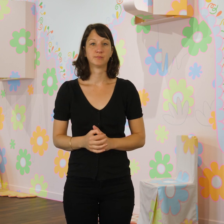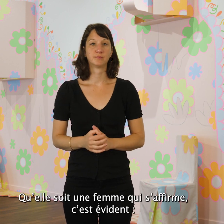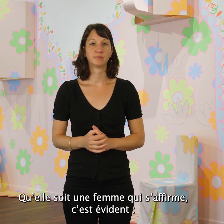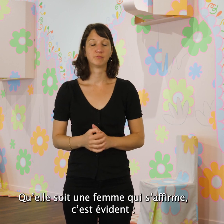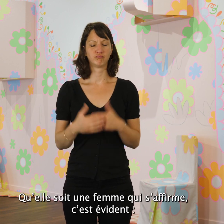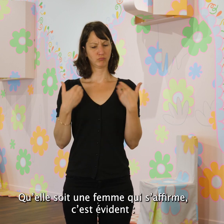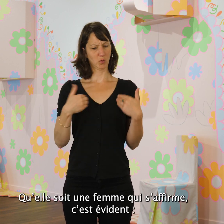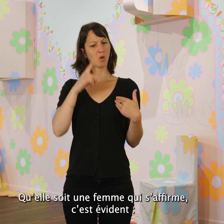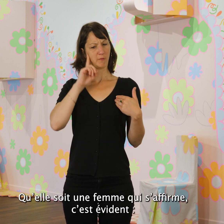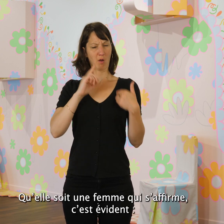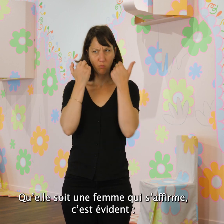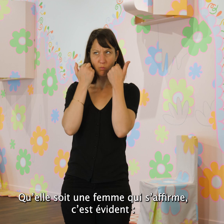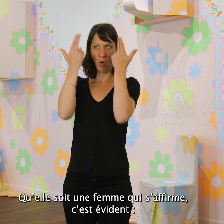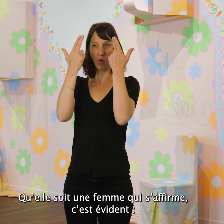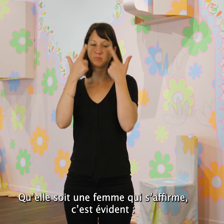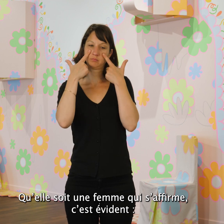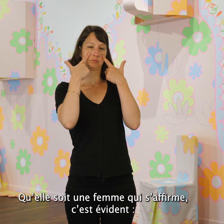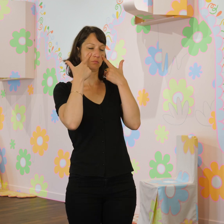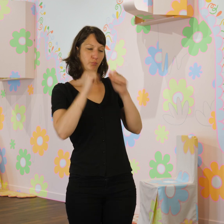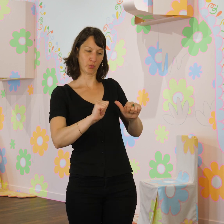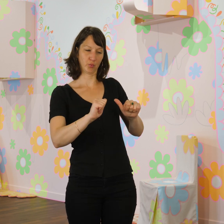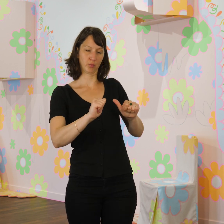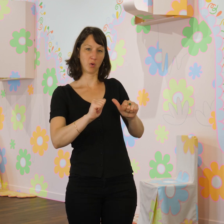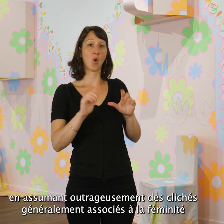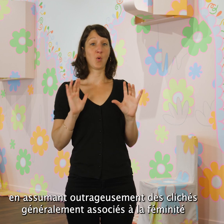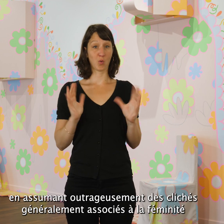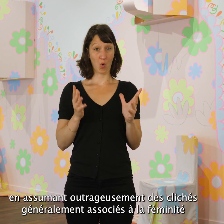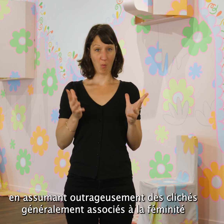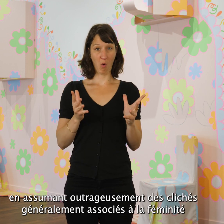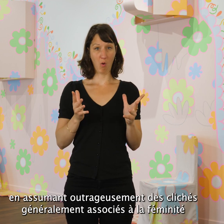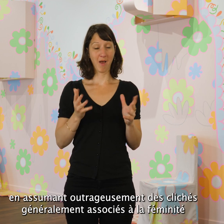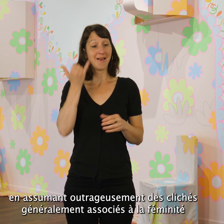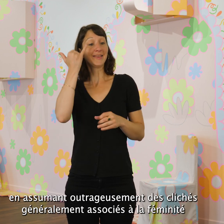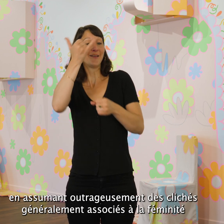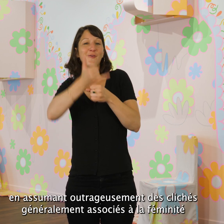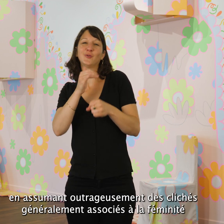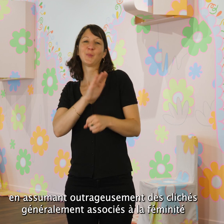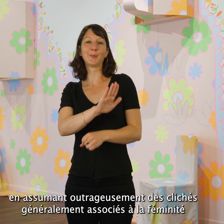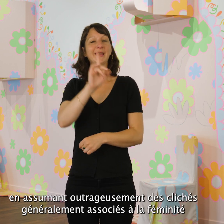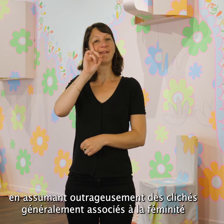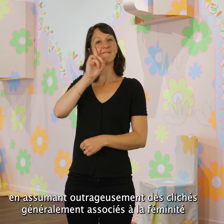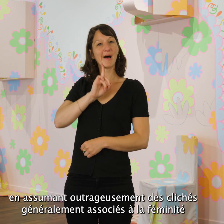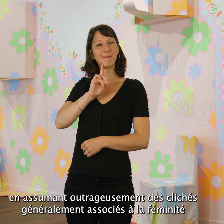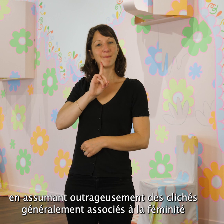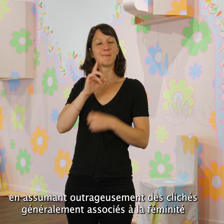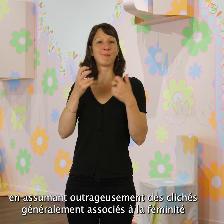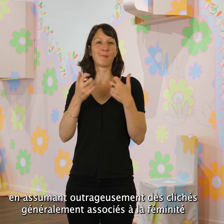Qu'elle soit une femme qui s'affirme, c'est évident. En assumant outrageusement des clichés généralement associés à la